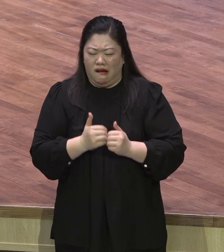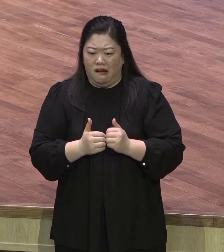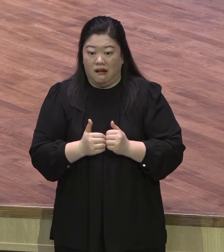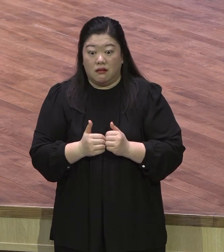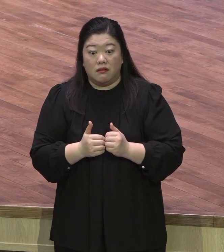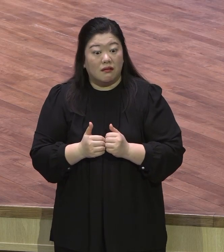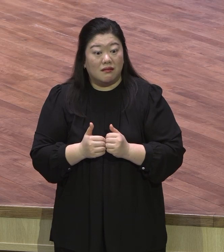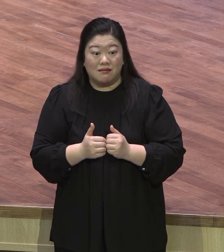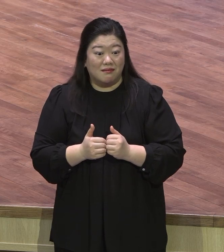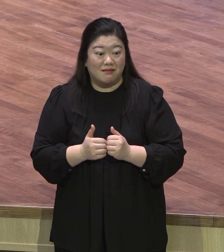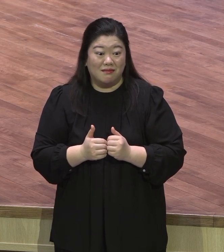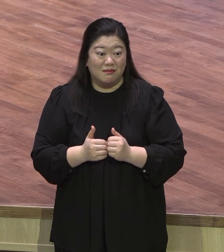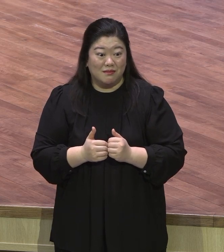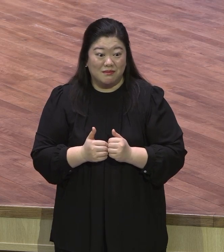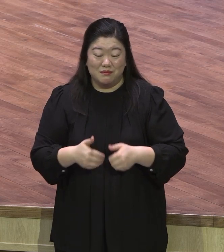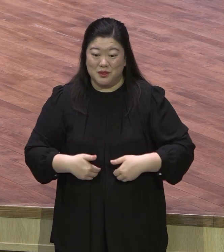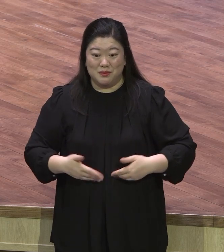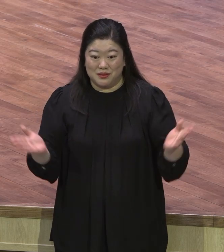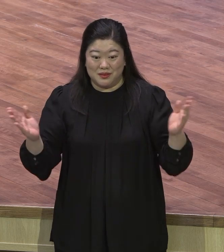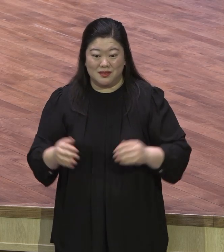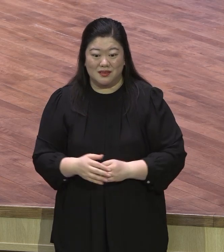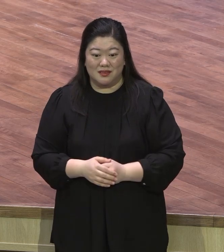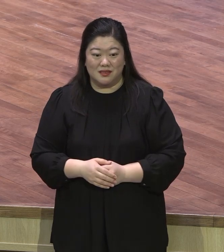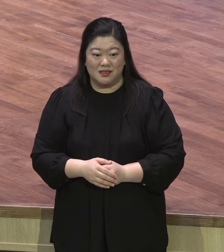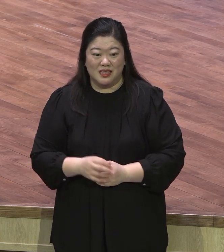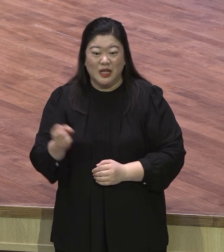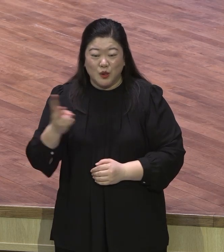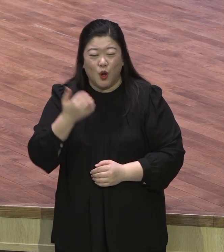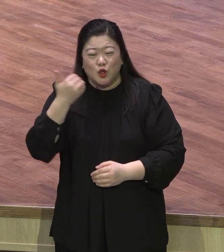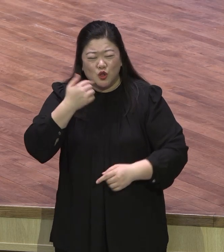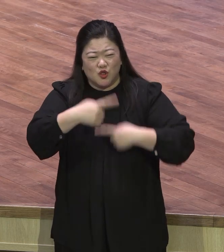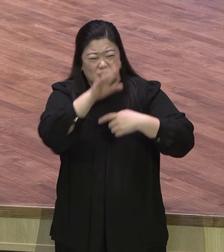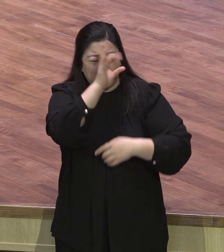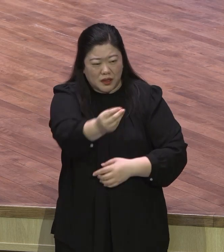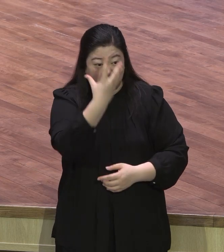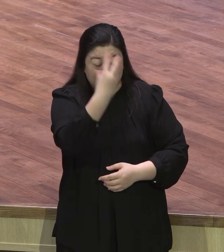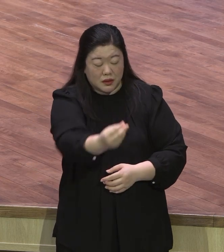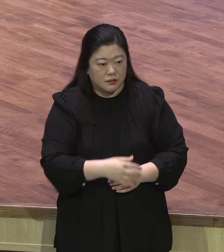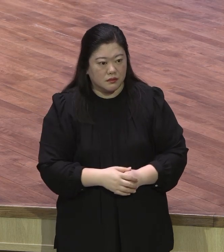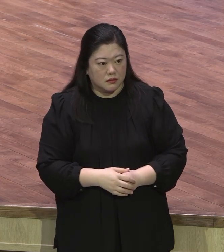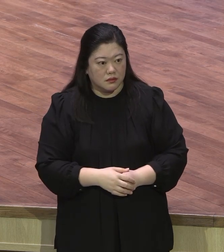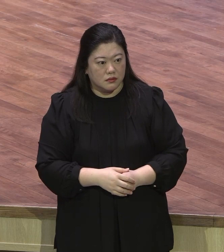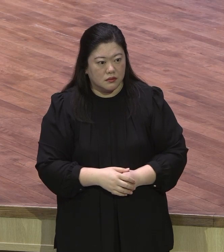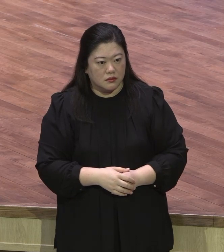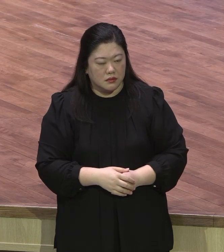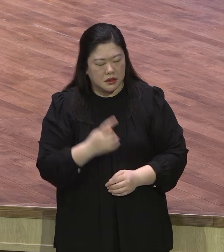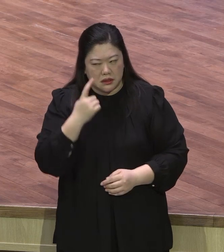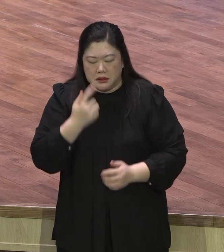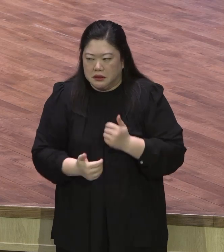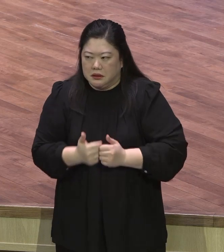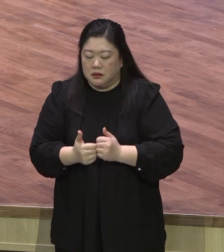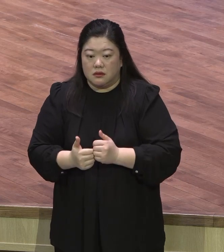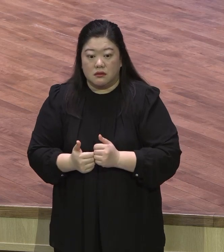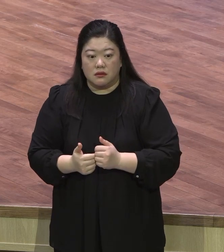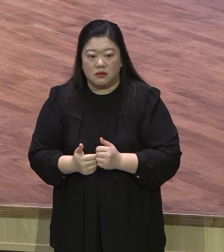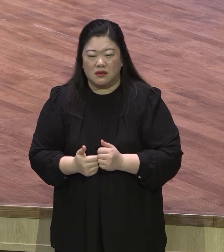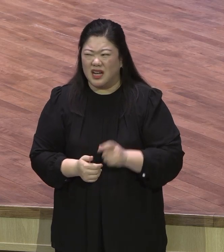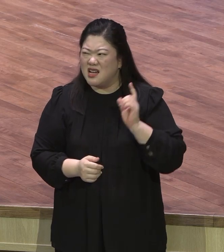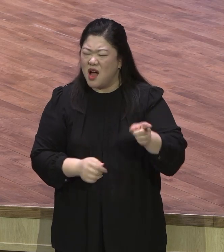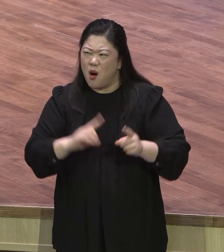얼마나 했다고 그걸 가지고 시험 들어요. 낙심해요. 하나님 인염미 교회가 왜 이래